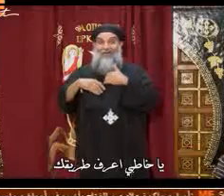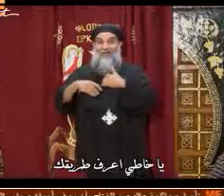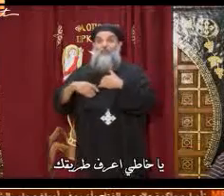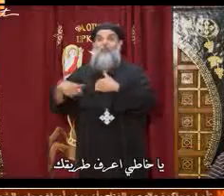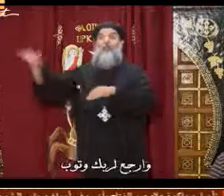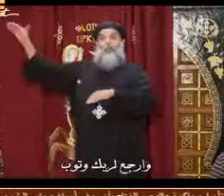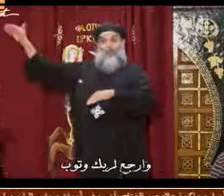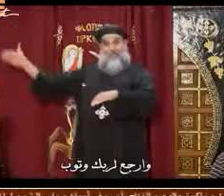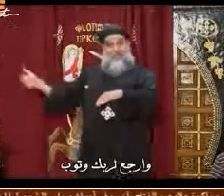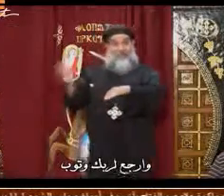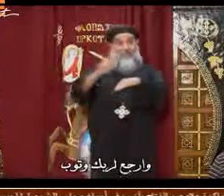طريقك وارجع